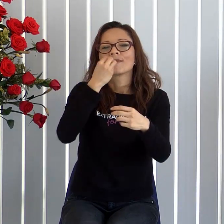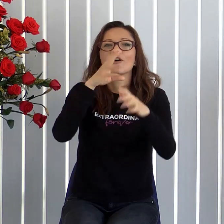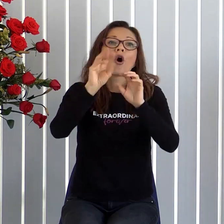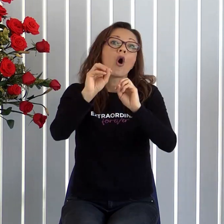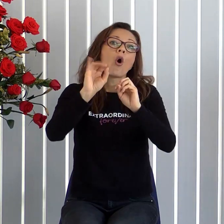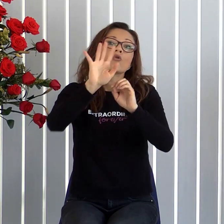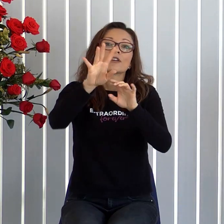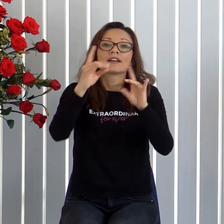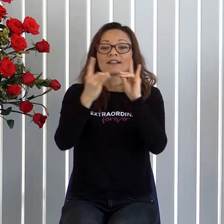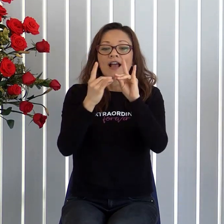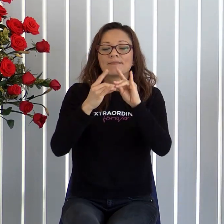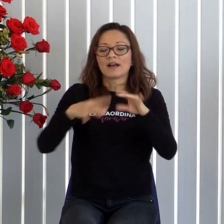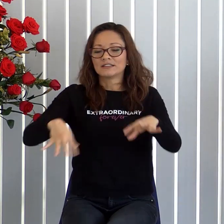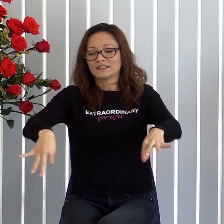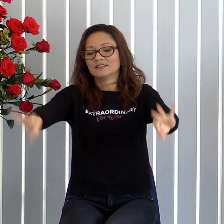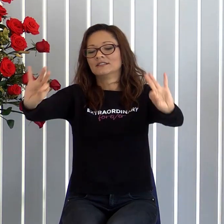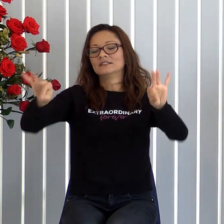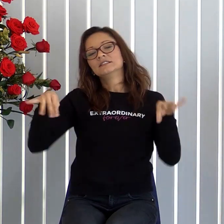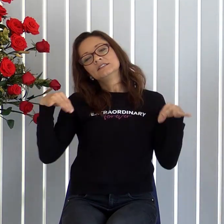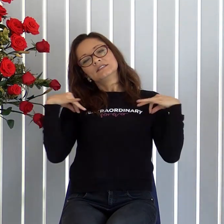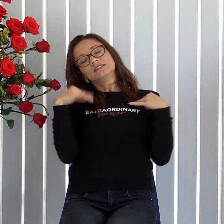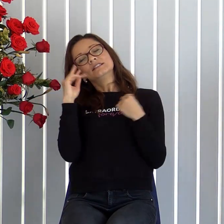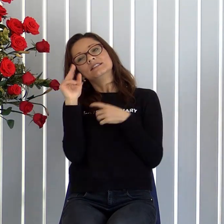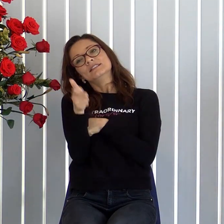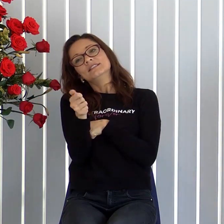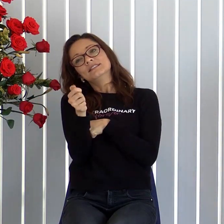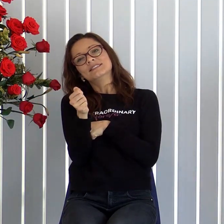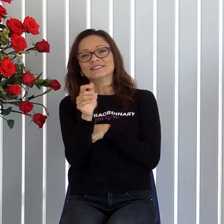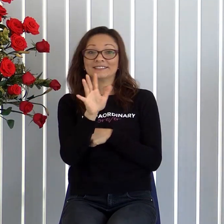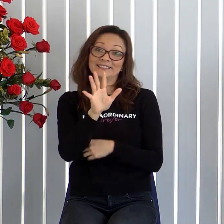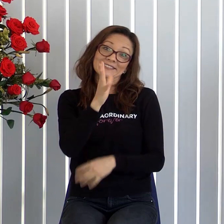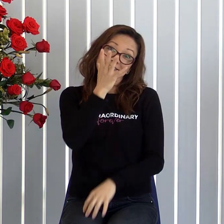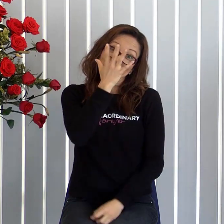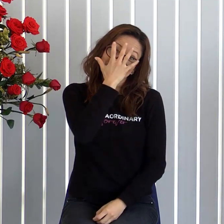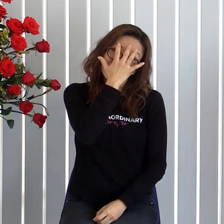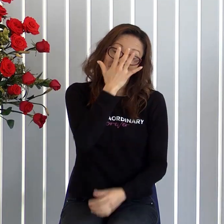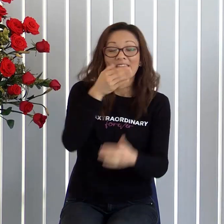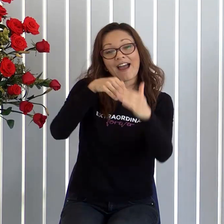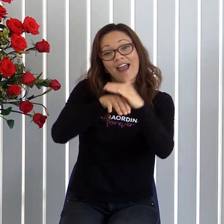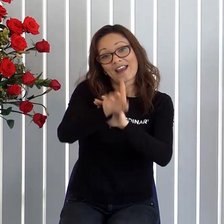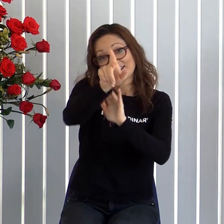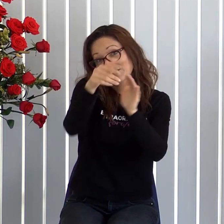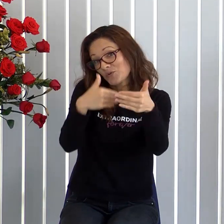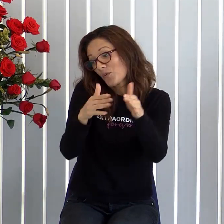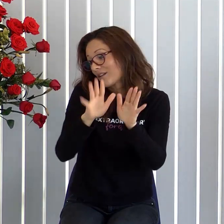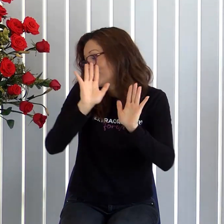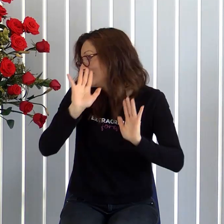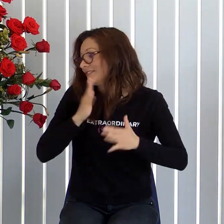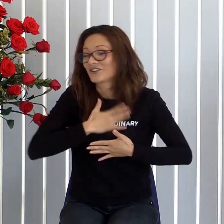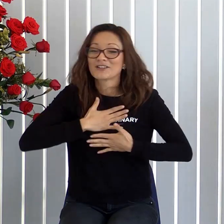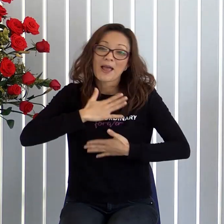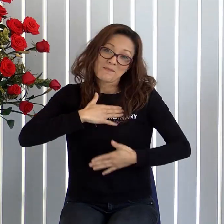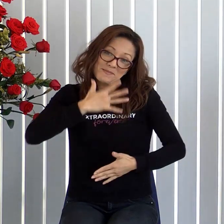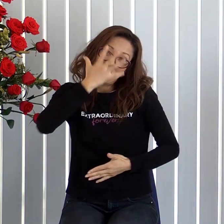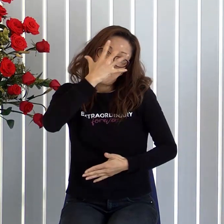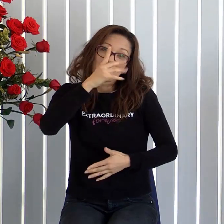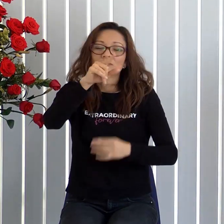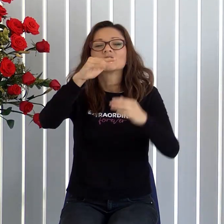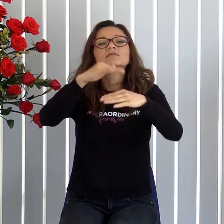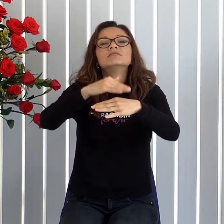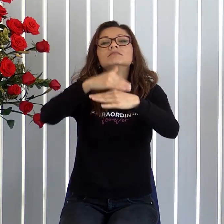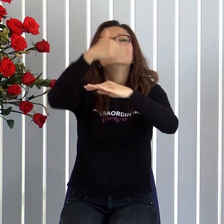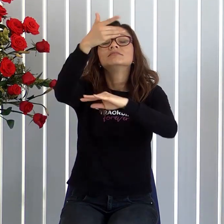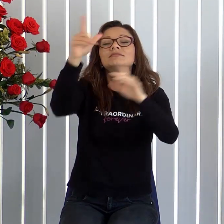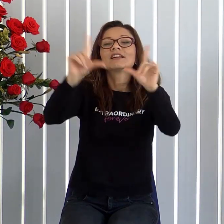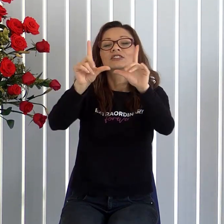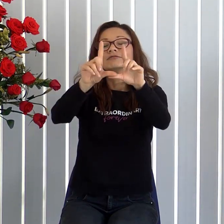en la cama, bajo las cobijas. Bueno, también, qué pena llegar hasta allá. A mí me da pena, usted es el que ahí me abre la ventana y